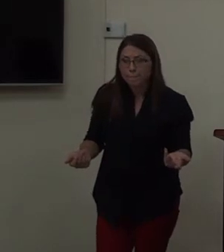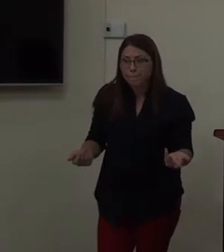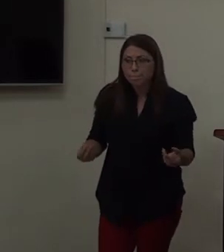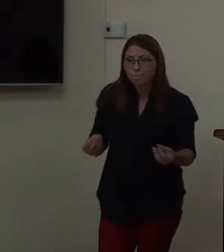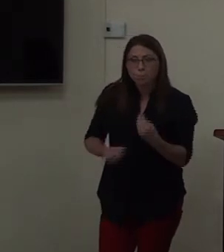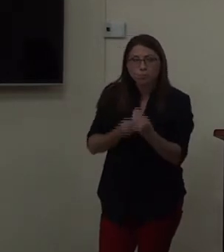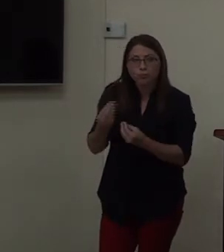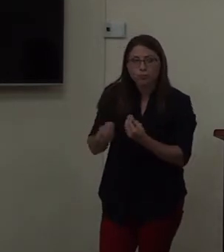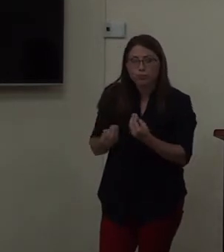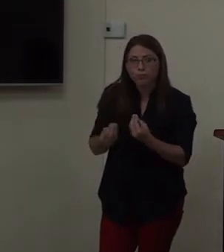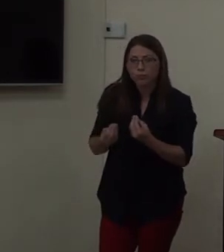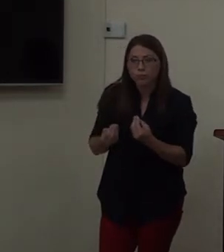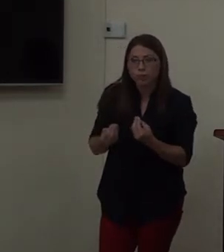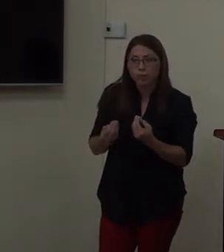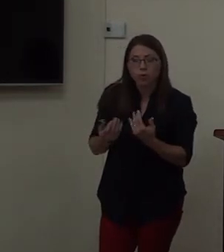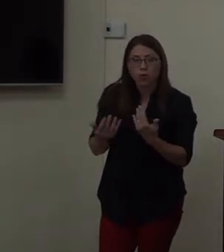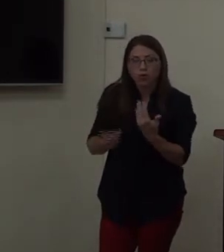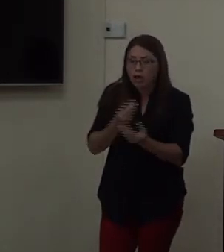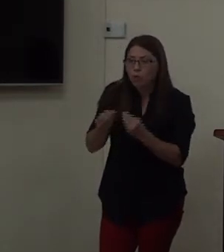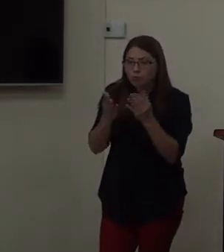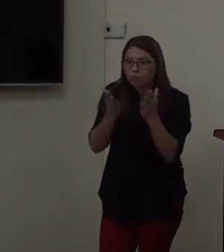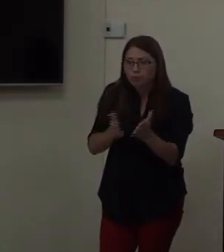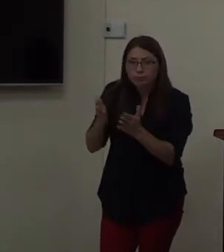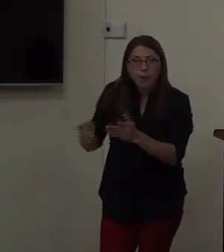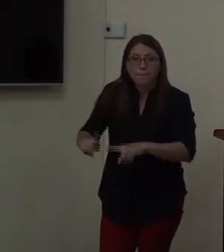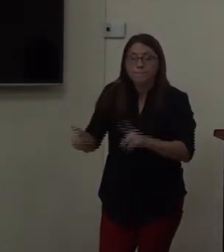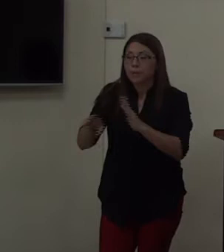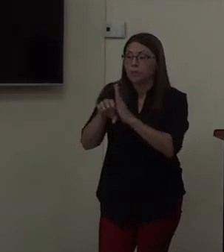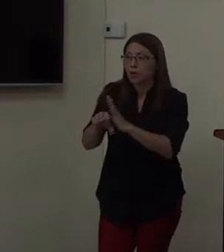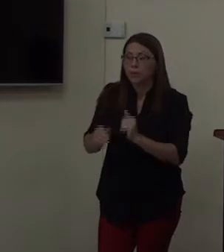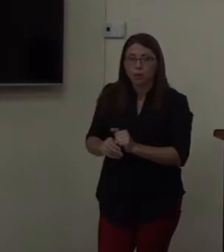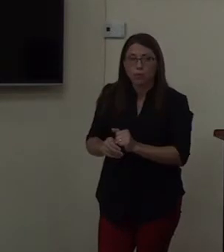programada, la redundancia. Pero, por ejemplo, en la documentación